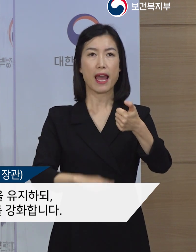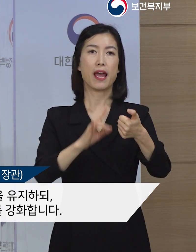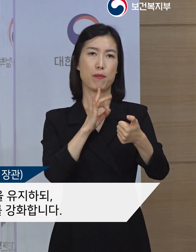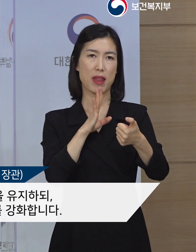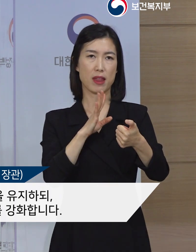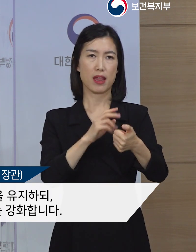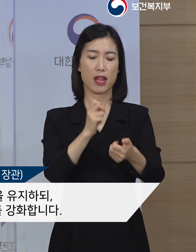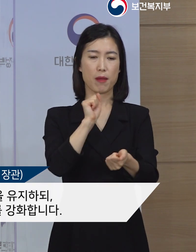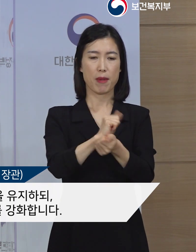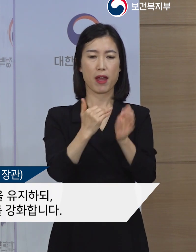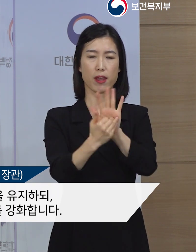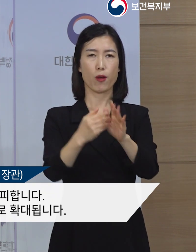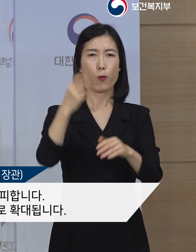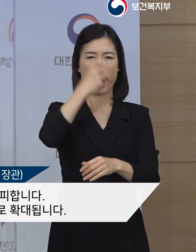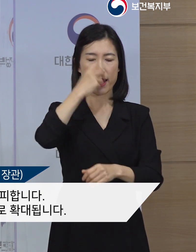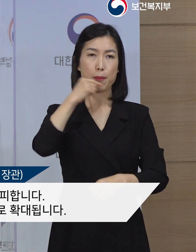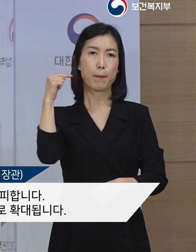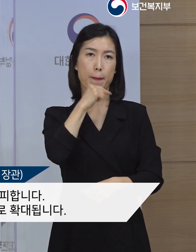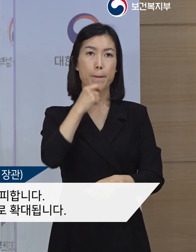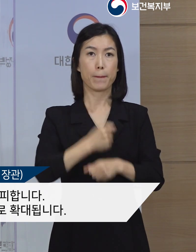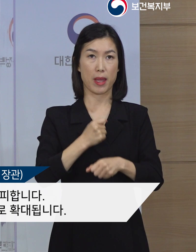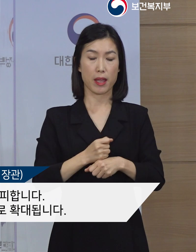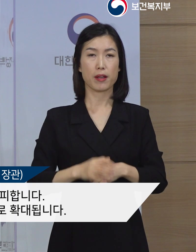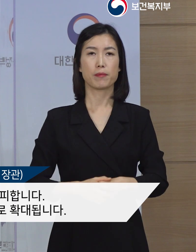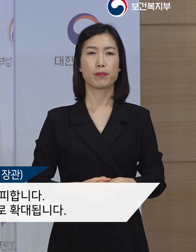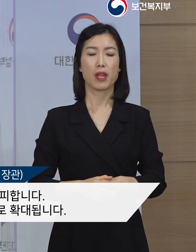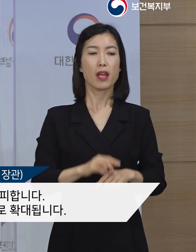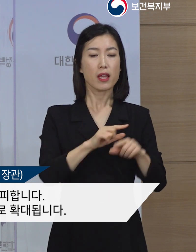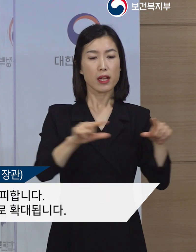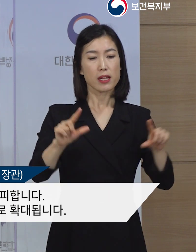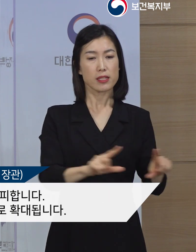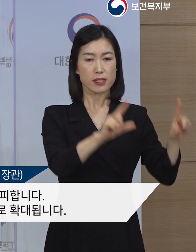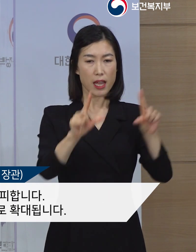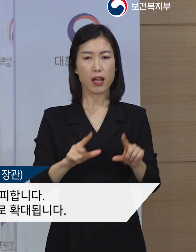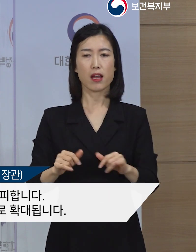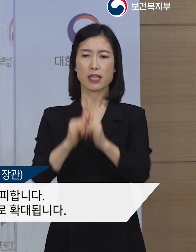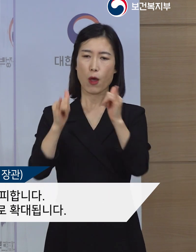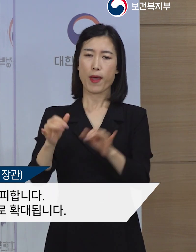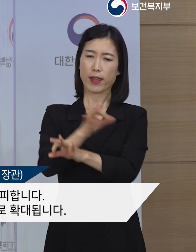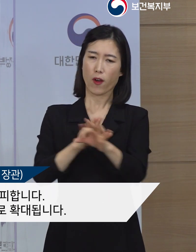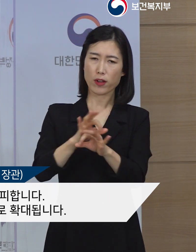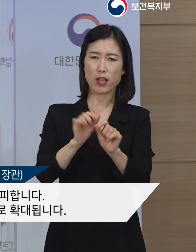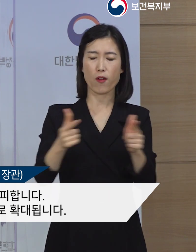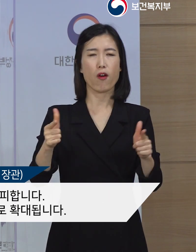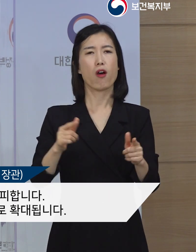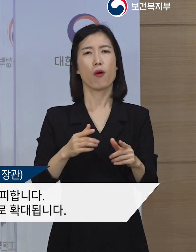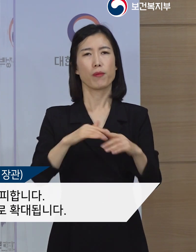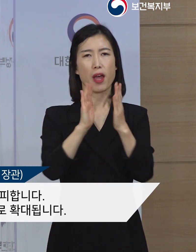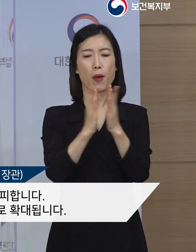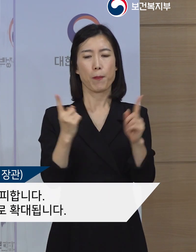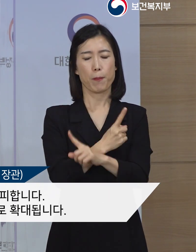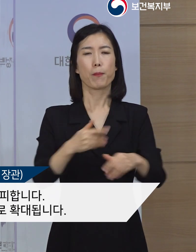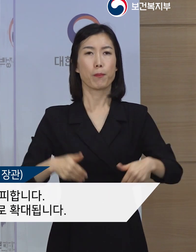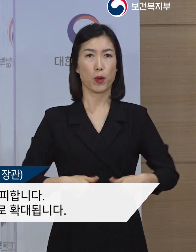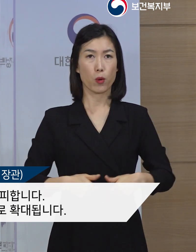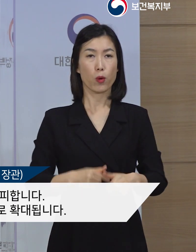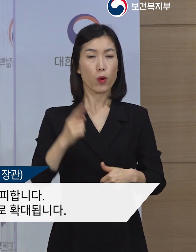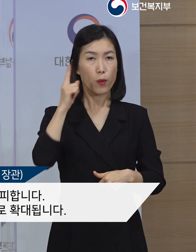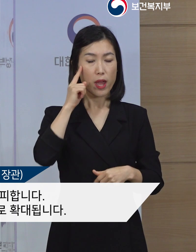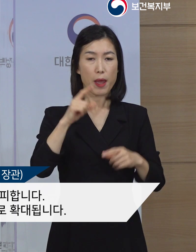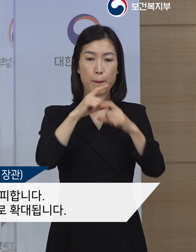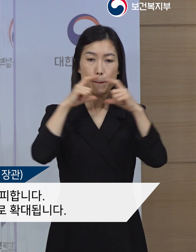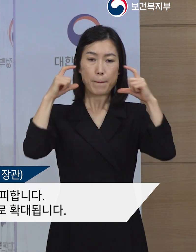방역 관리를 강화합니다. 일상과 사회 경제적 활동에서도 변화가 불가피합니다. 마스크